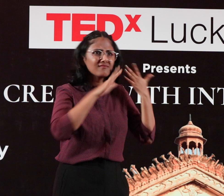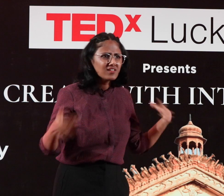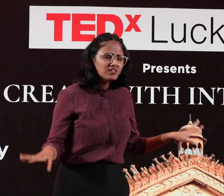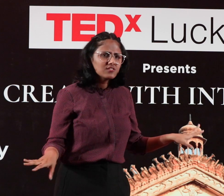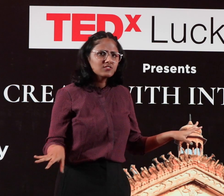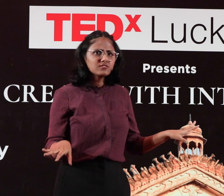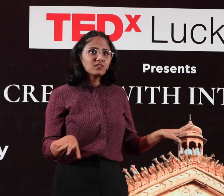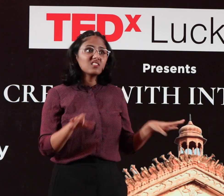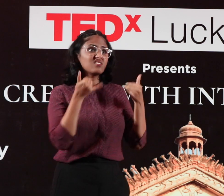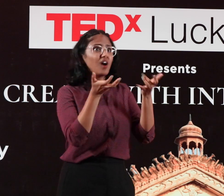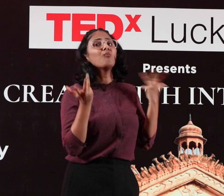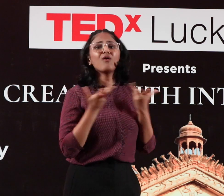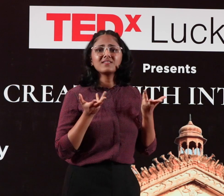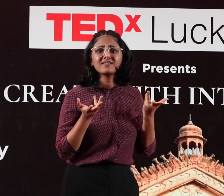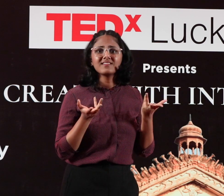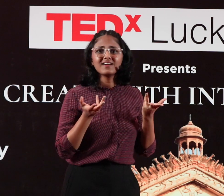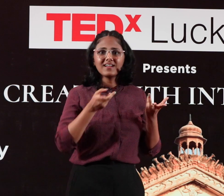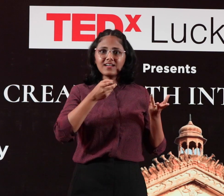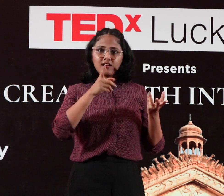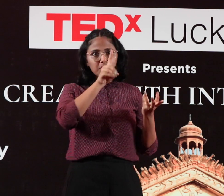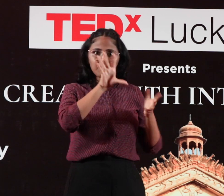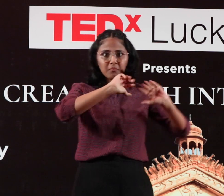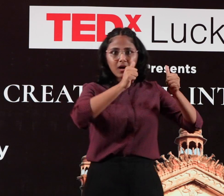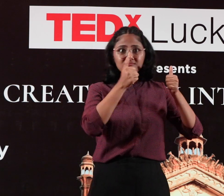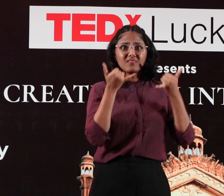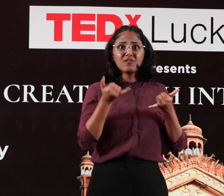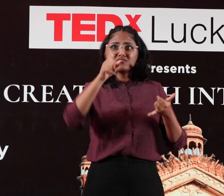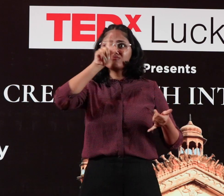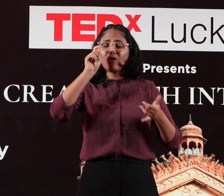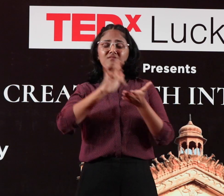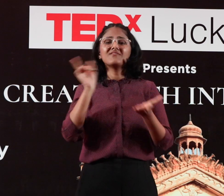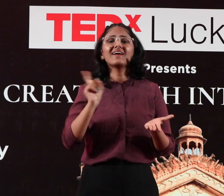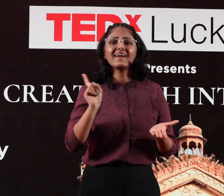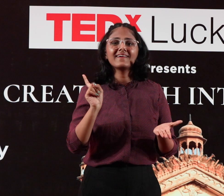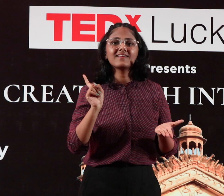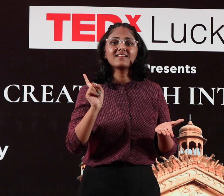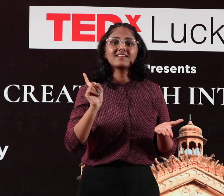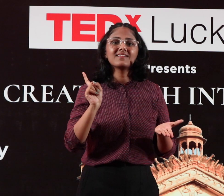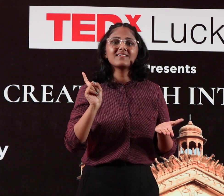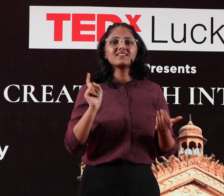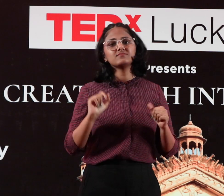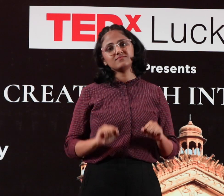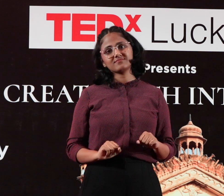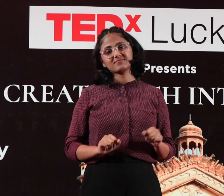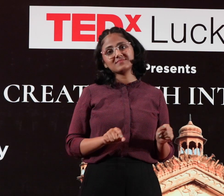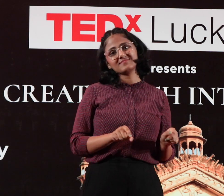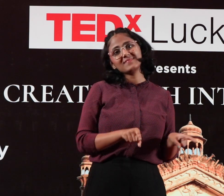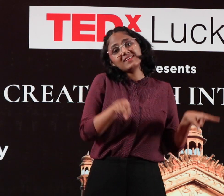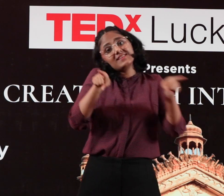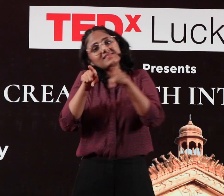थी कि हाँ ग्रेजुएशन कर लिया ठीक है, बट उसको था व्हाट्स नेक्स्ट, व्हाट आई वुड डू आफ्टर दिस। पैरेलली हम 15 से